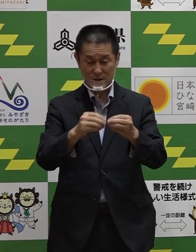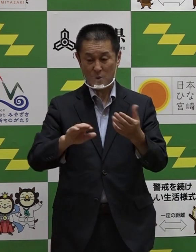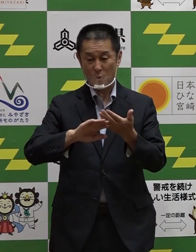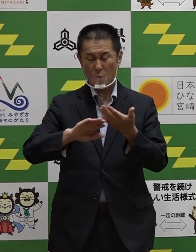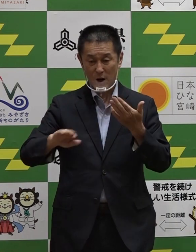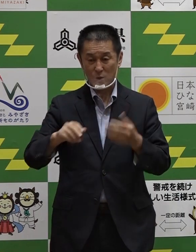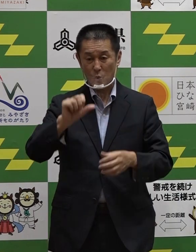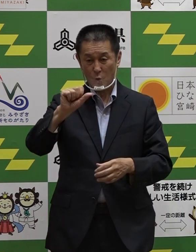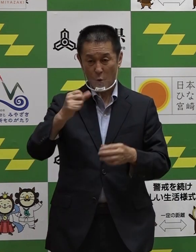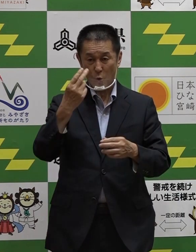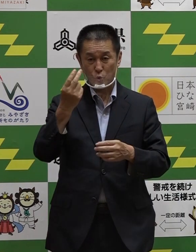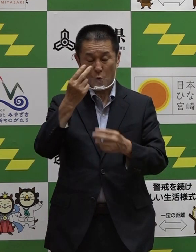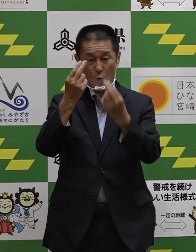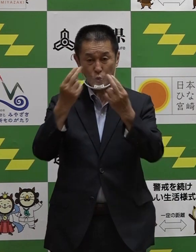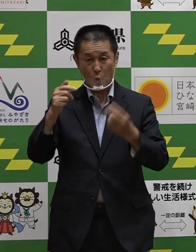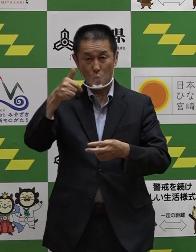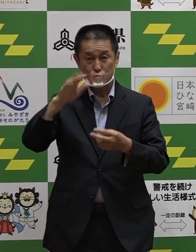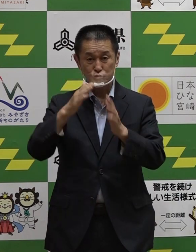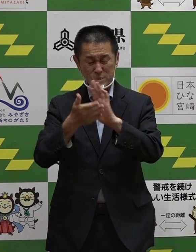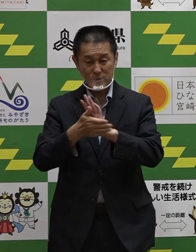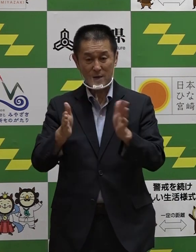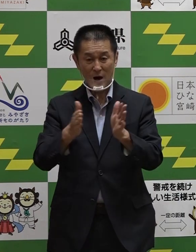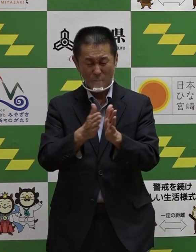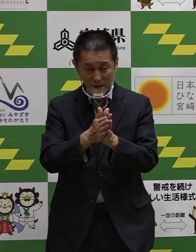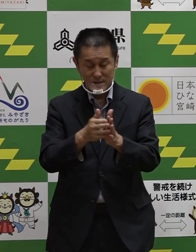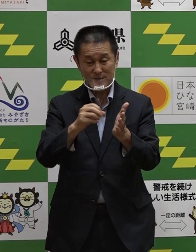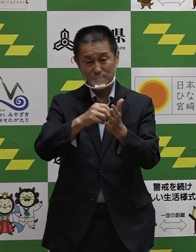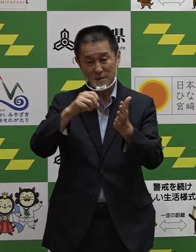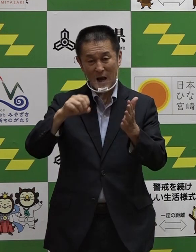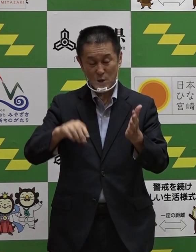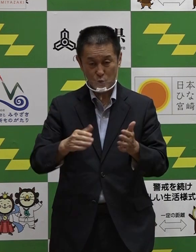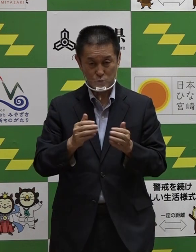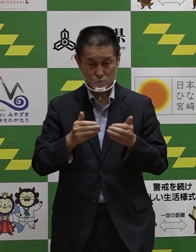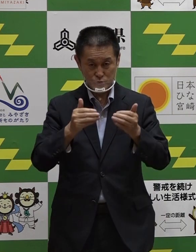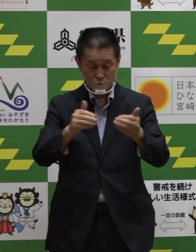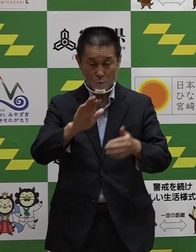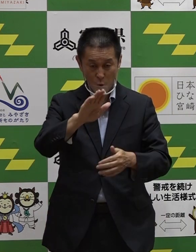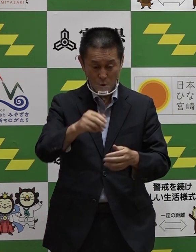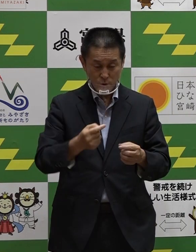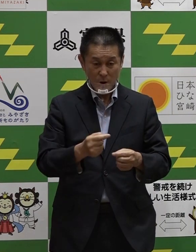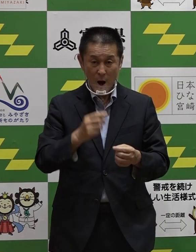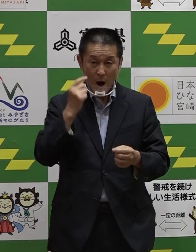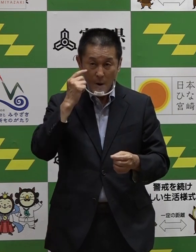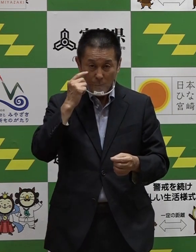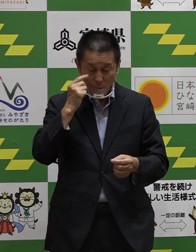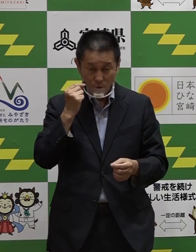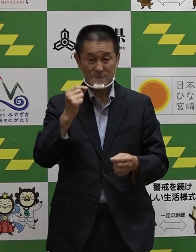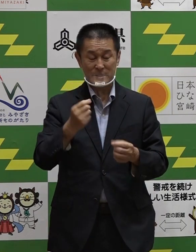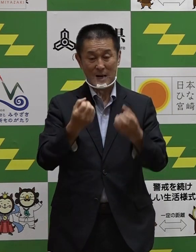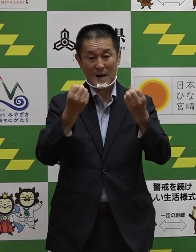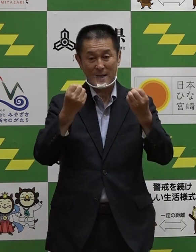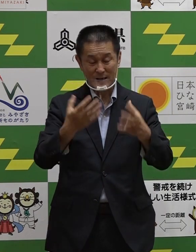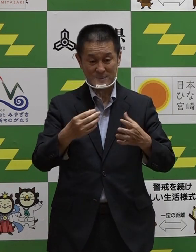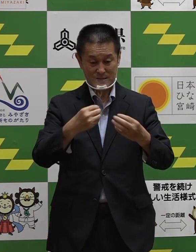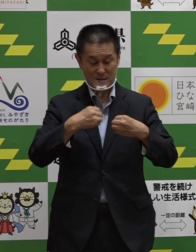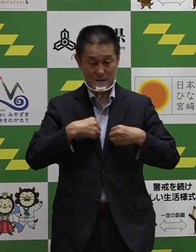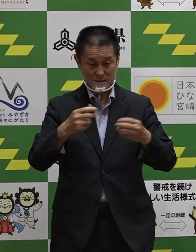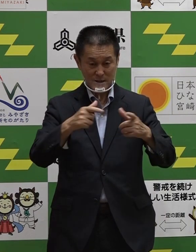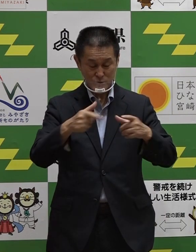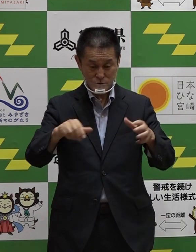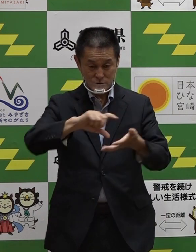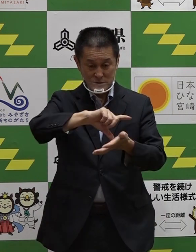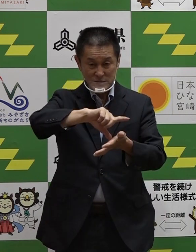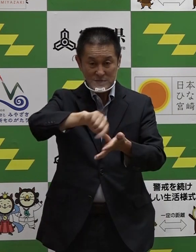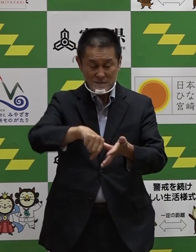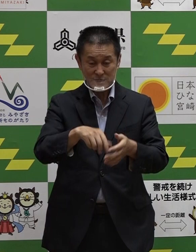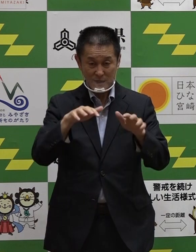都道府県と合わせてそこは解除するということでありますが、今後発生をし、もし新たな感染流行地